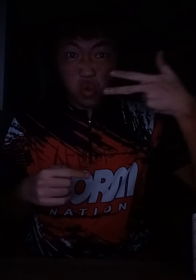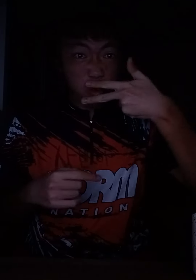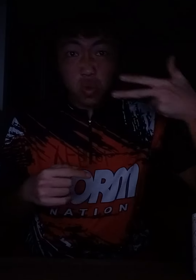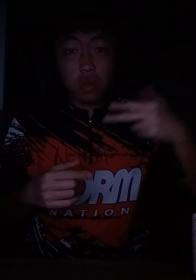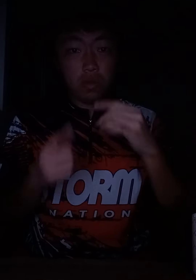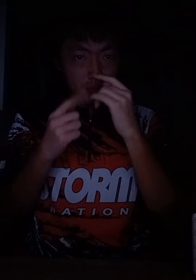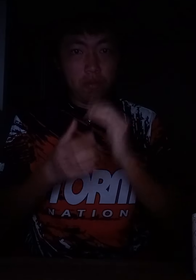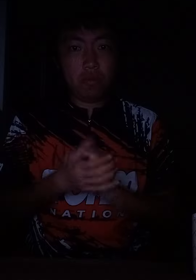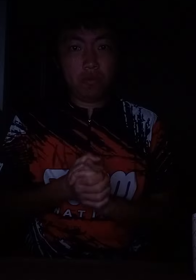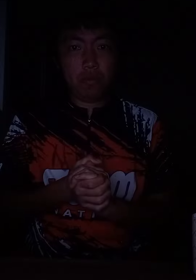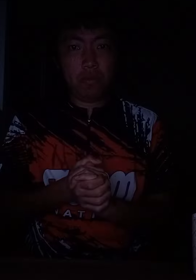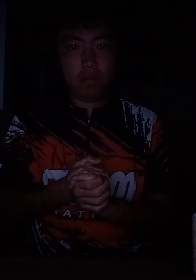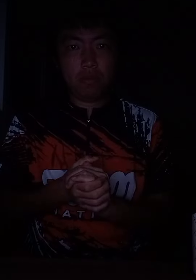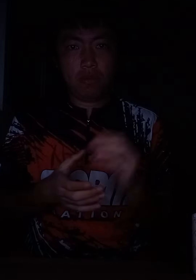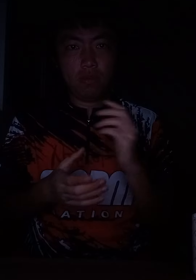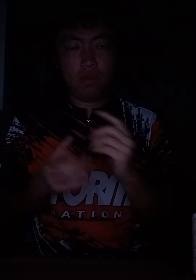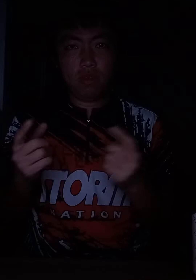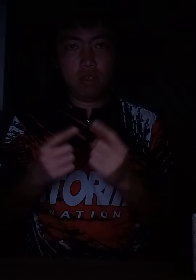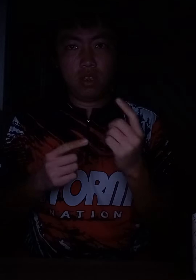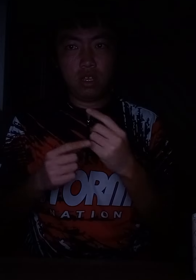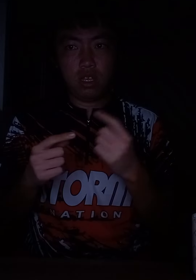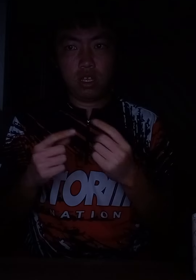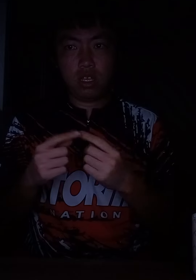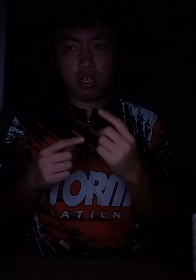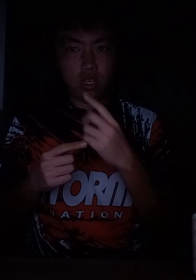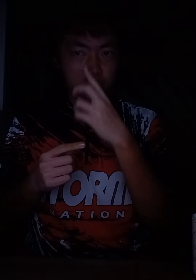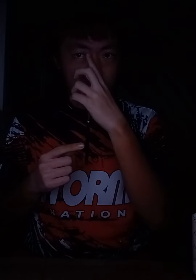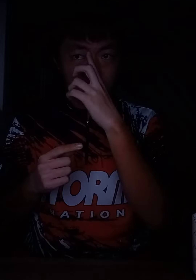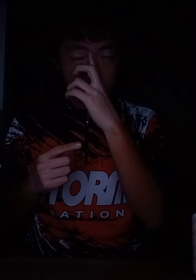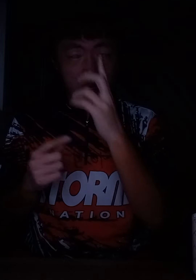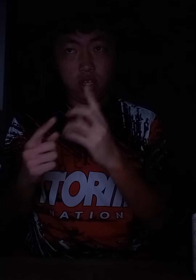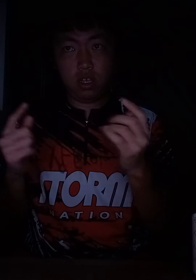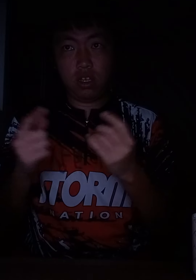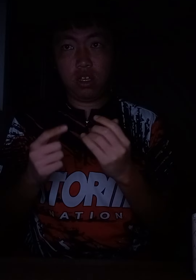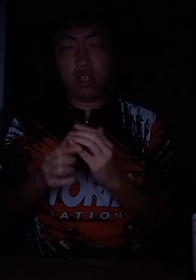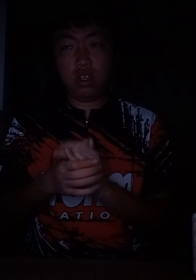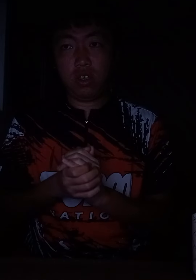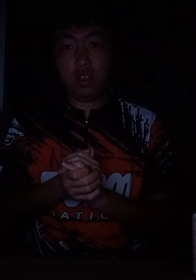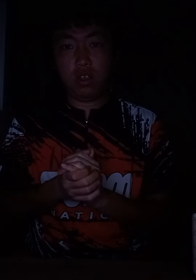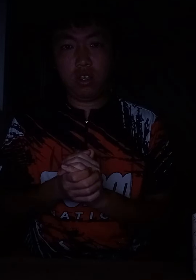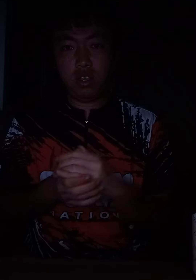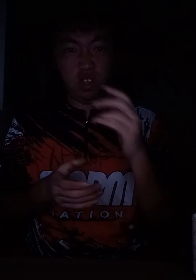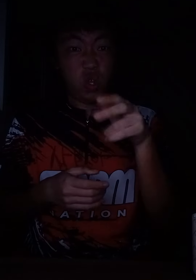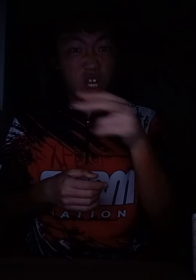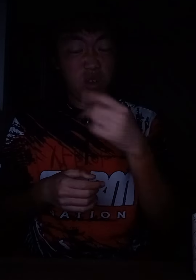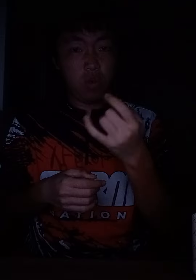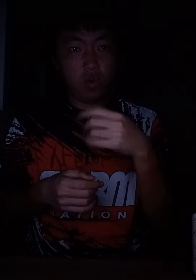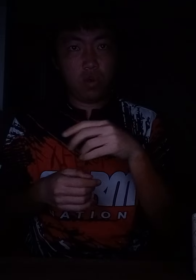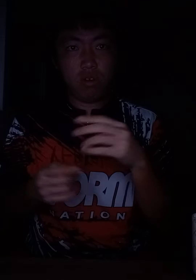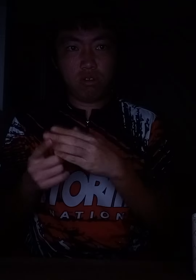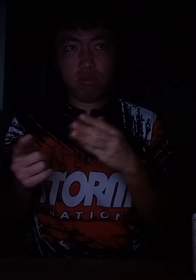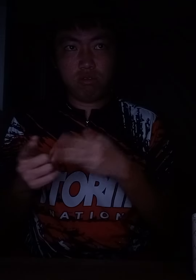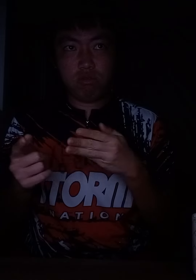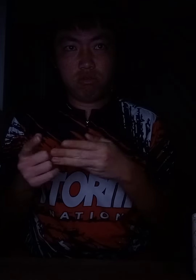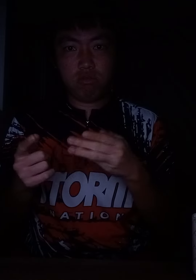합니다. 이건 지금 황당에 또 황당이 더해집니다. 손정희 변호사님, 저 남성이 어처구니 없는 행동을 해서 신고한